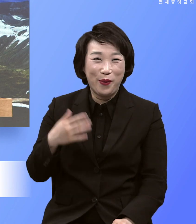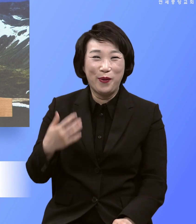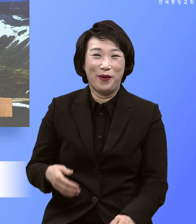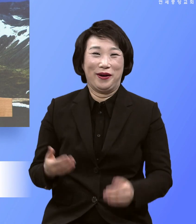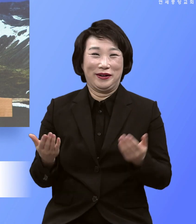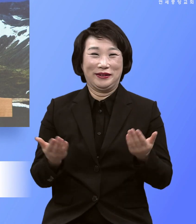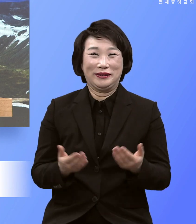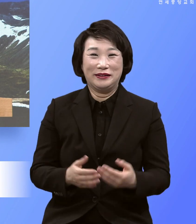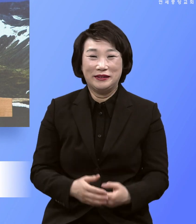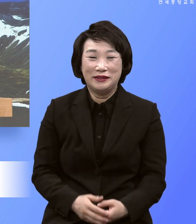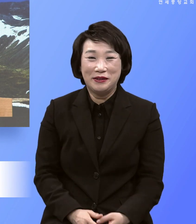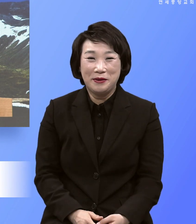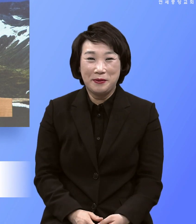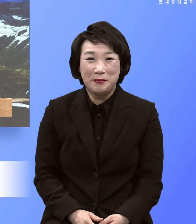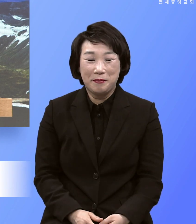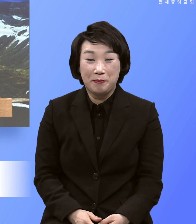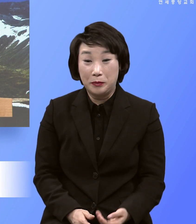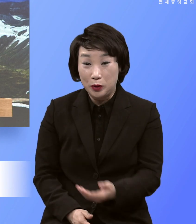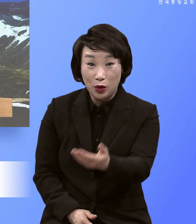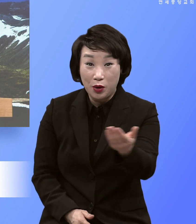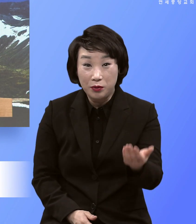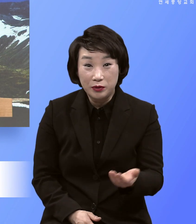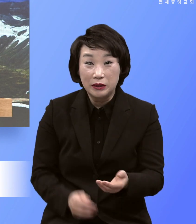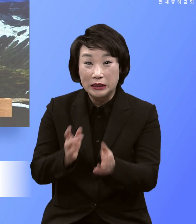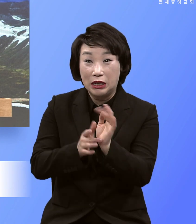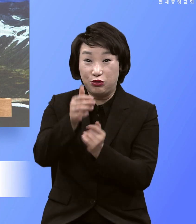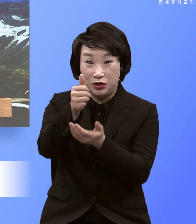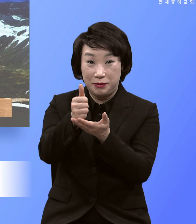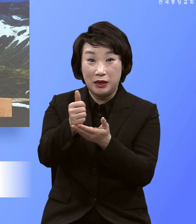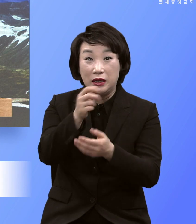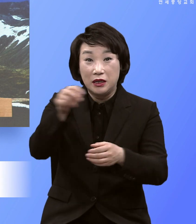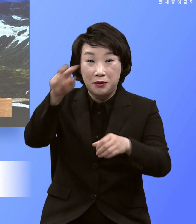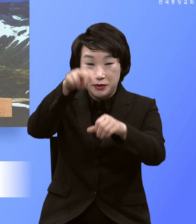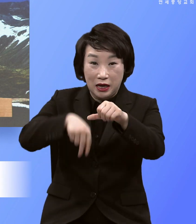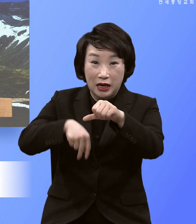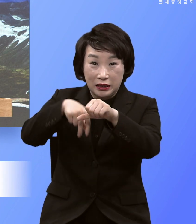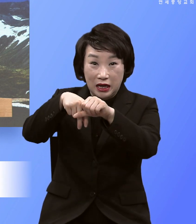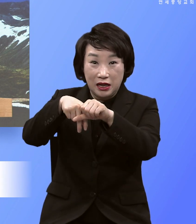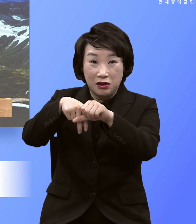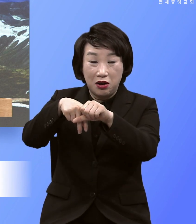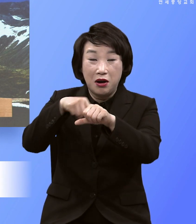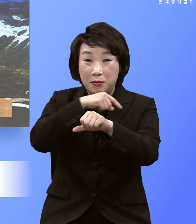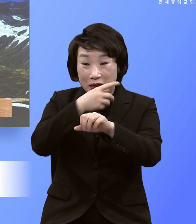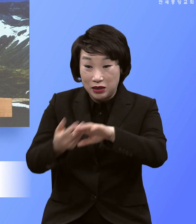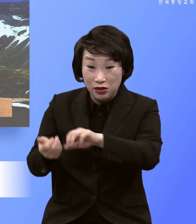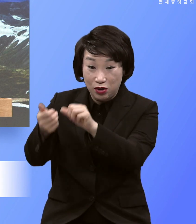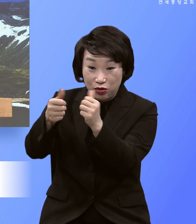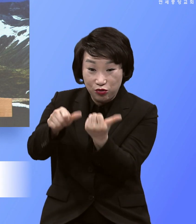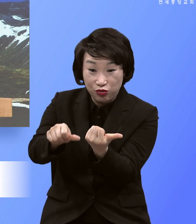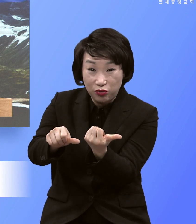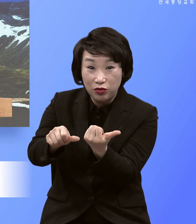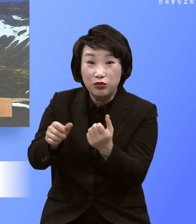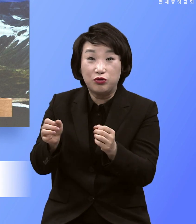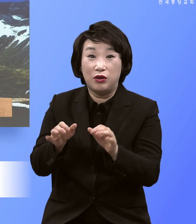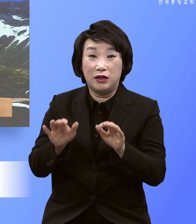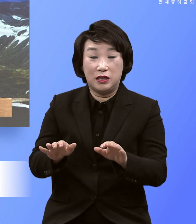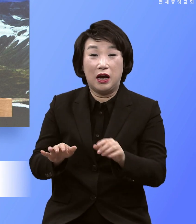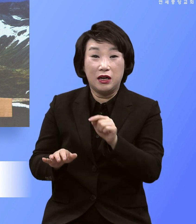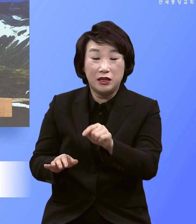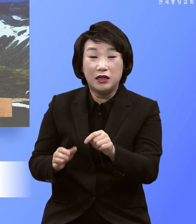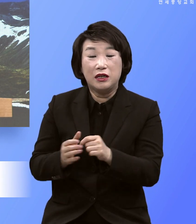엄청난 사건. 여러분 예수님이 십자가에서 피 흘려 죽으시는 순간